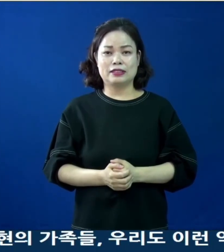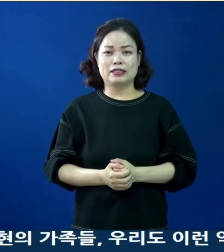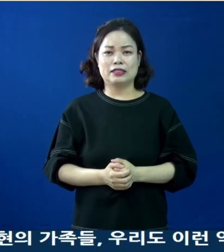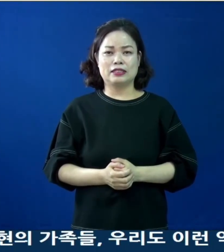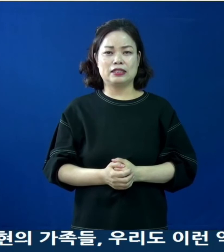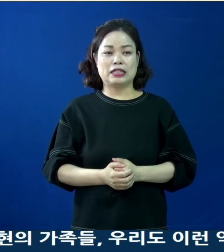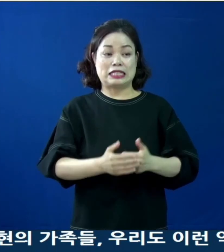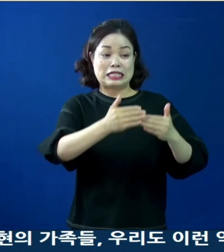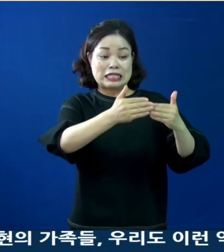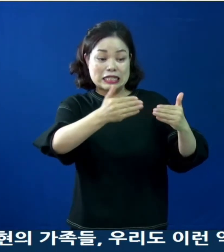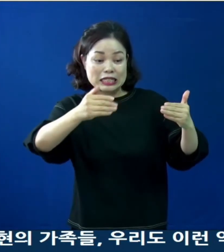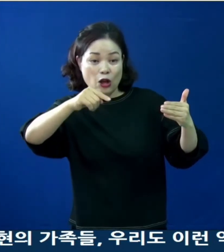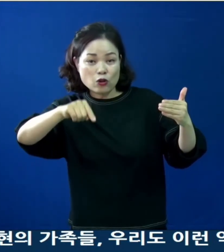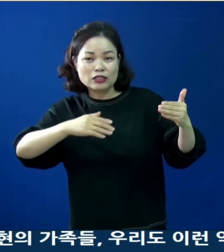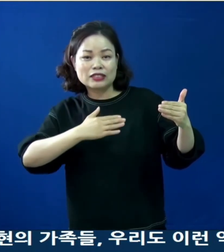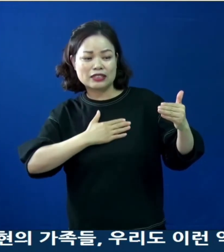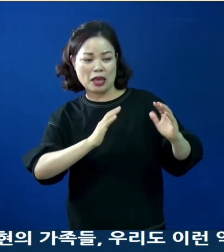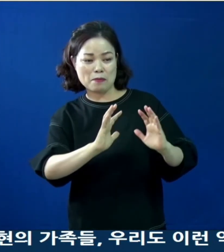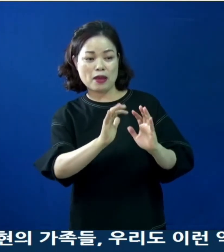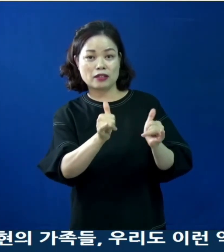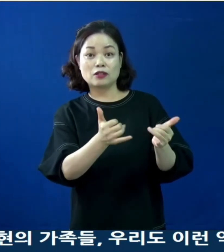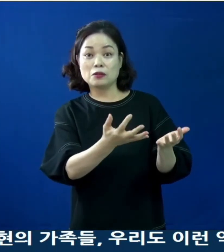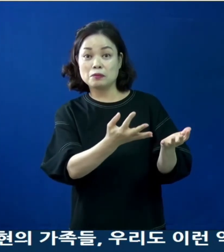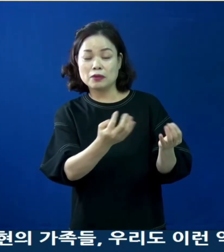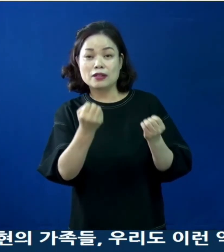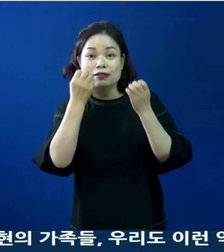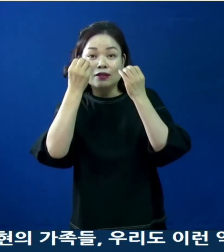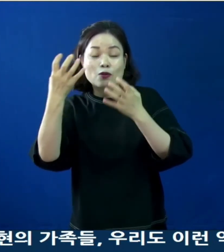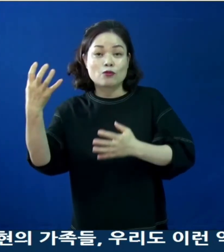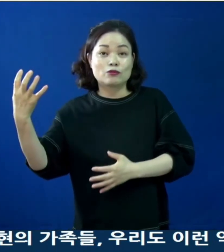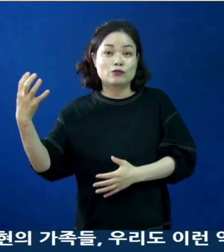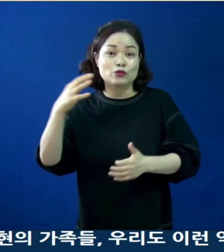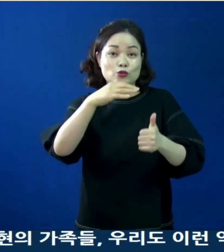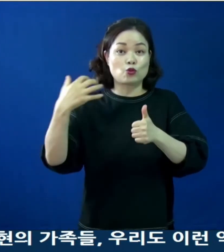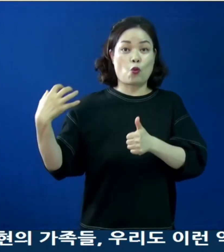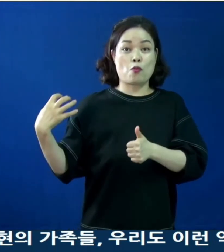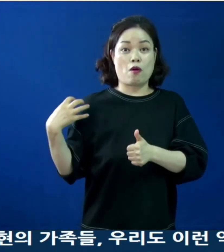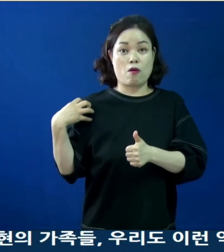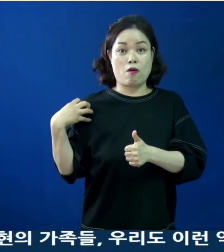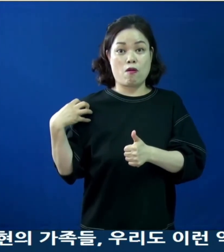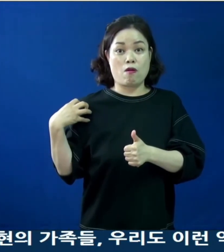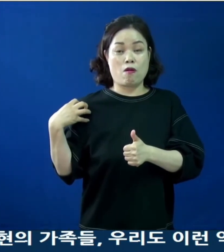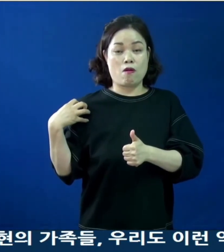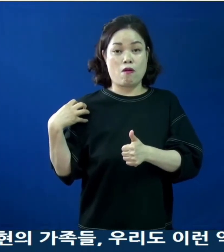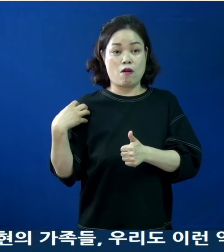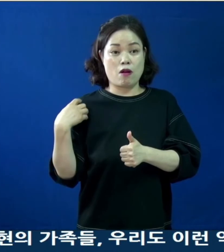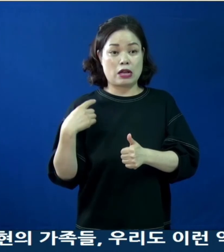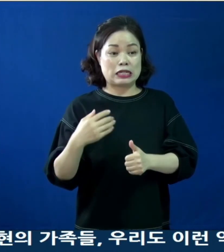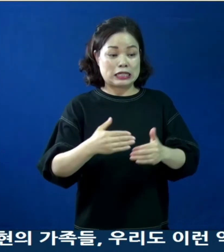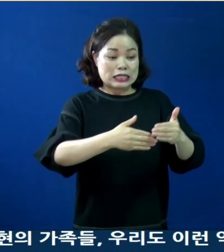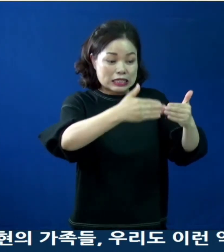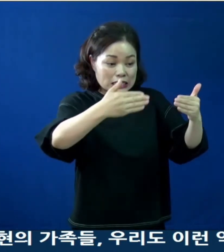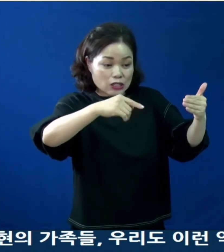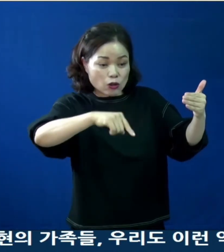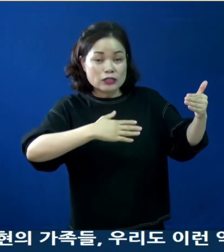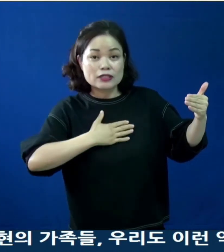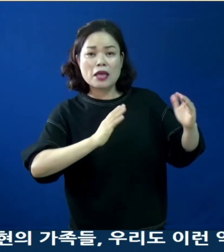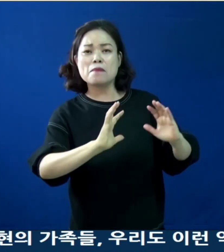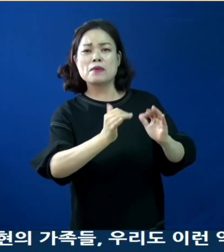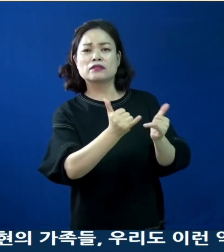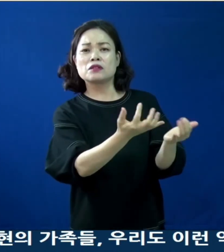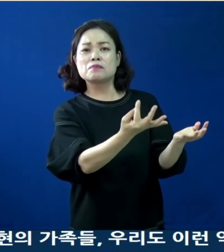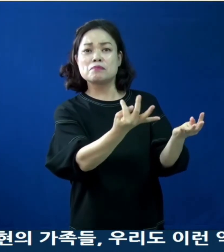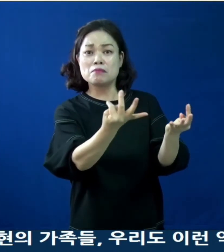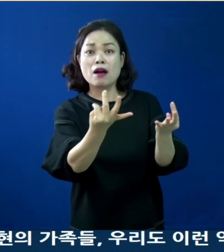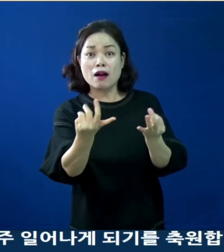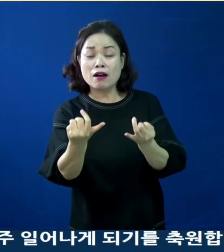이 성중에 내 백성이 많음이라. 새로운 소명을 받은 겁니다. 새로운 소명을 받은 겁니다. 이 성중에 내 백성이